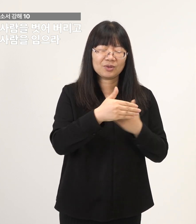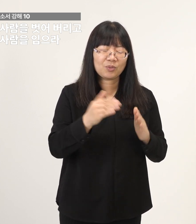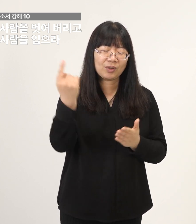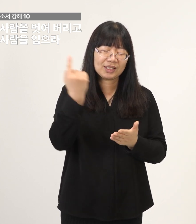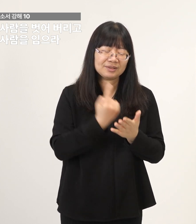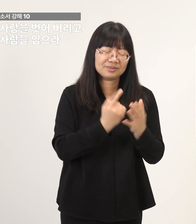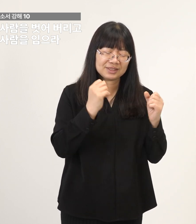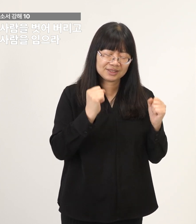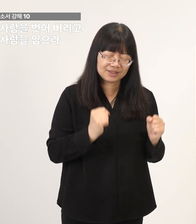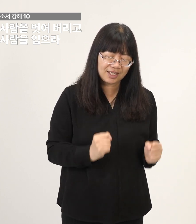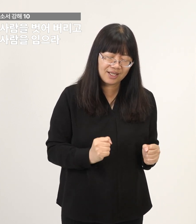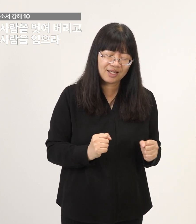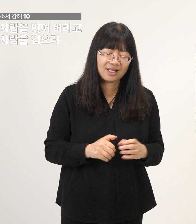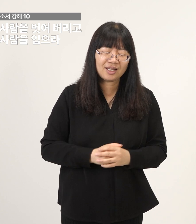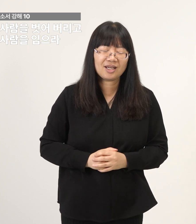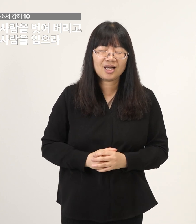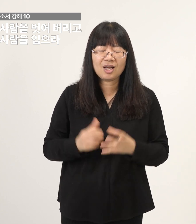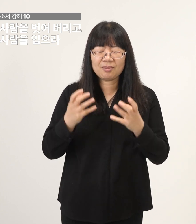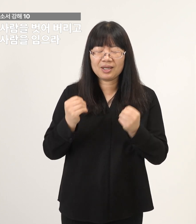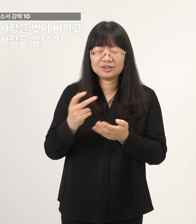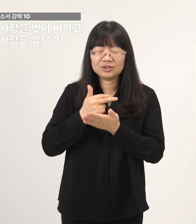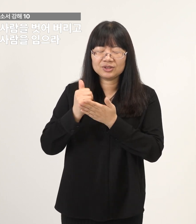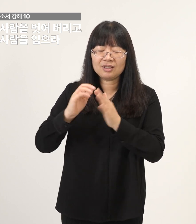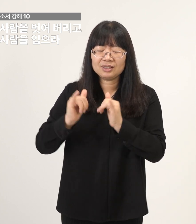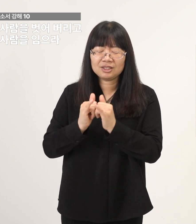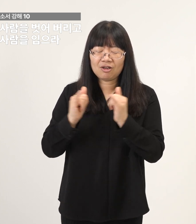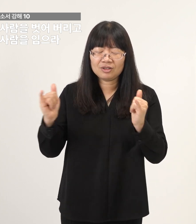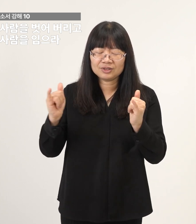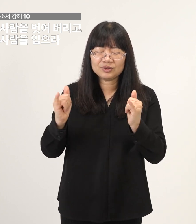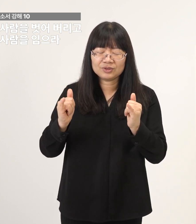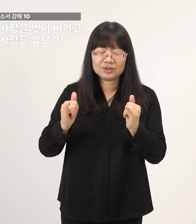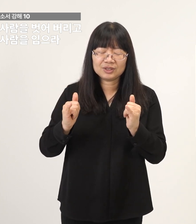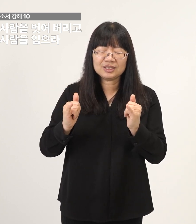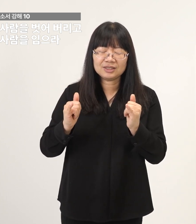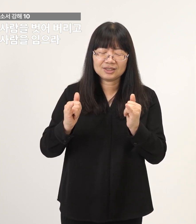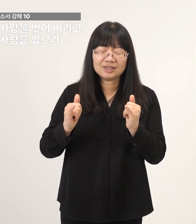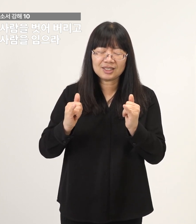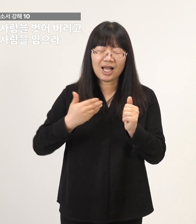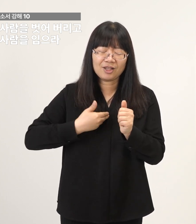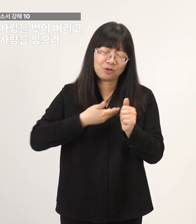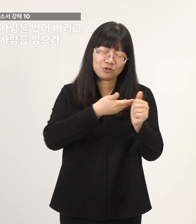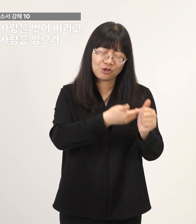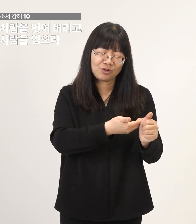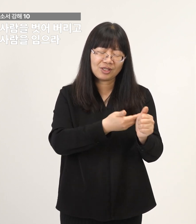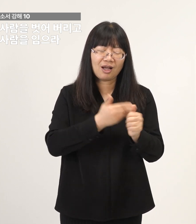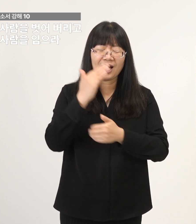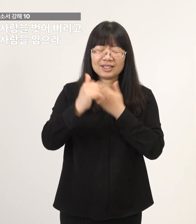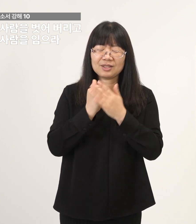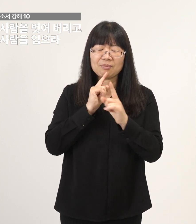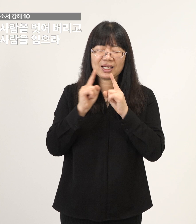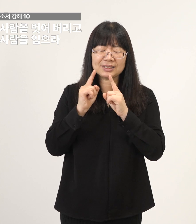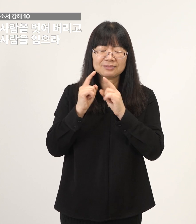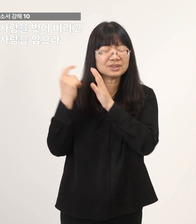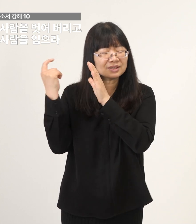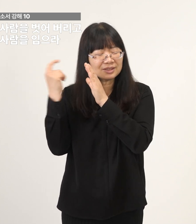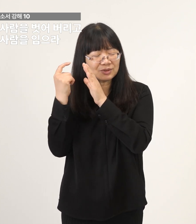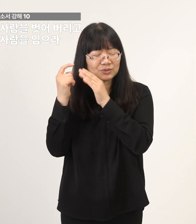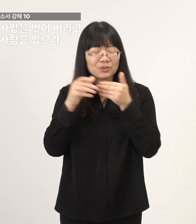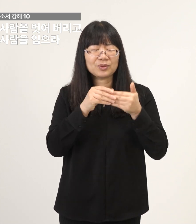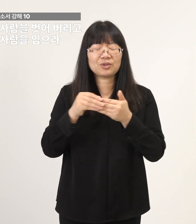임재해 주시고 많은 주의 백성들을 권고하셔서 말씀을 청종케 하심을